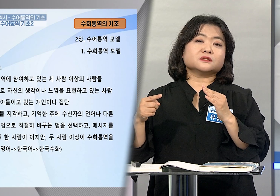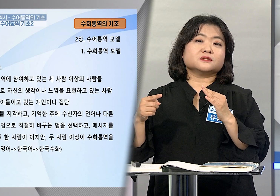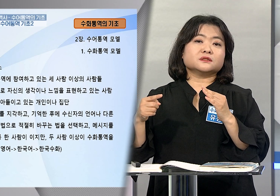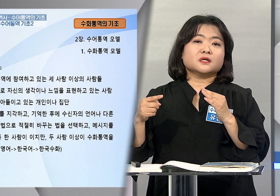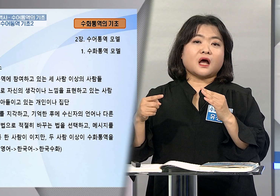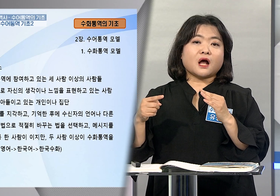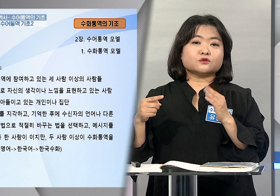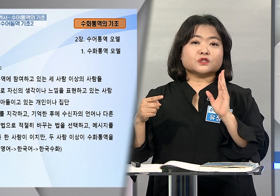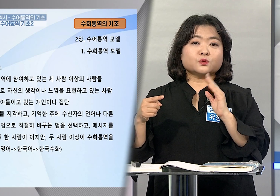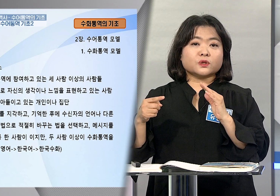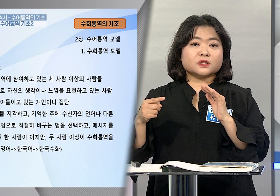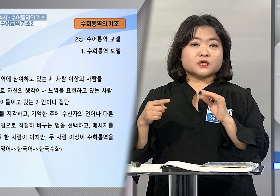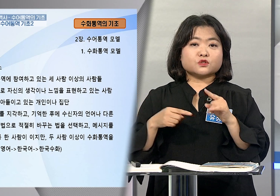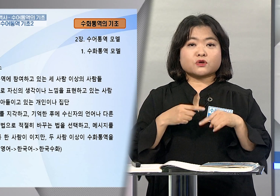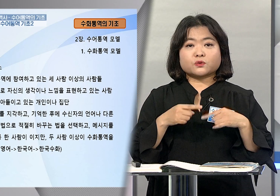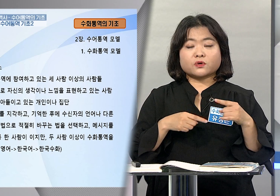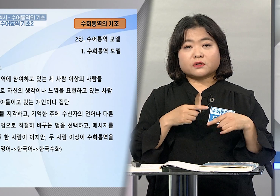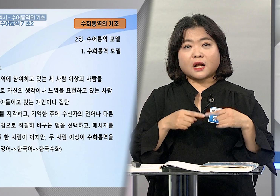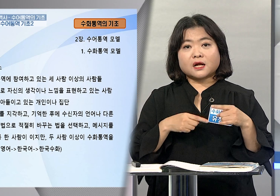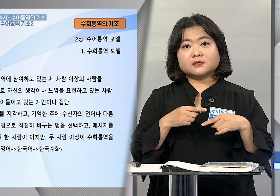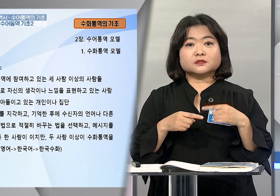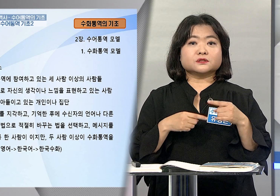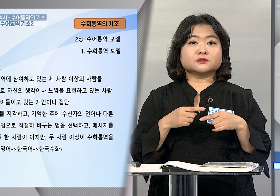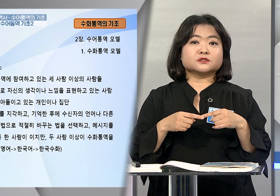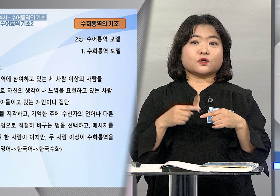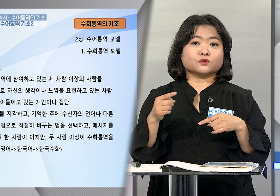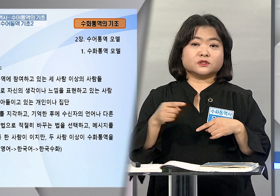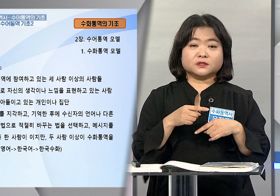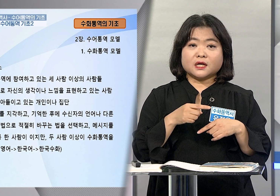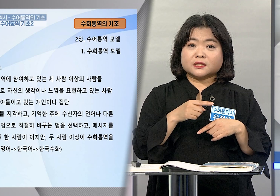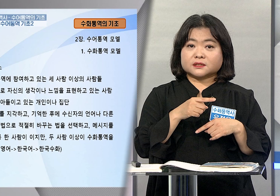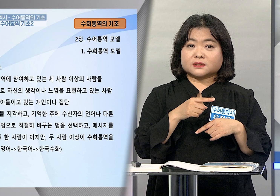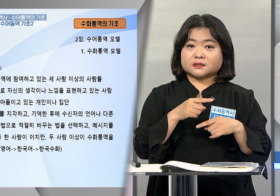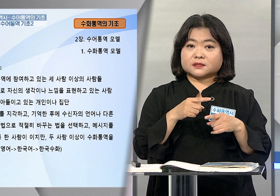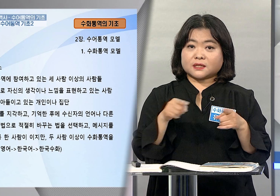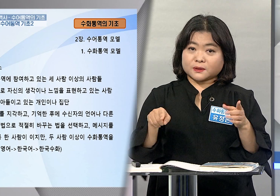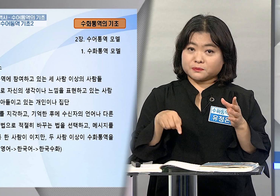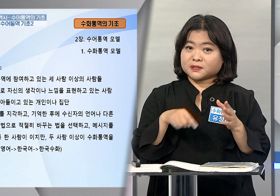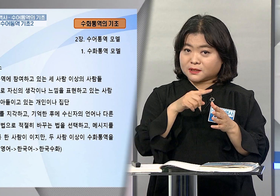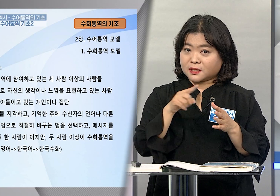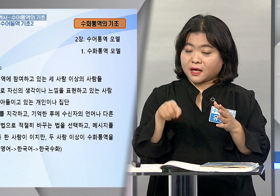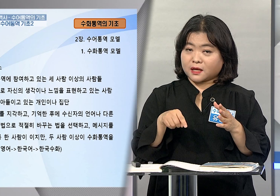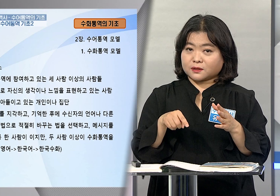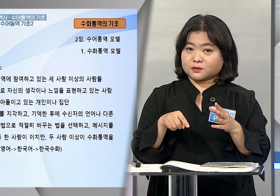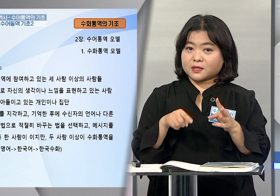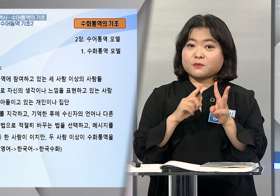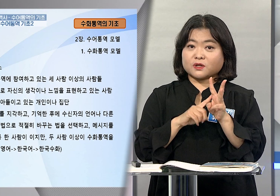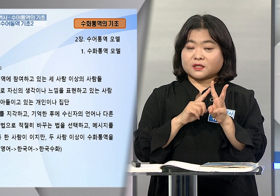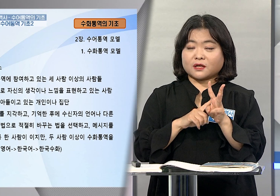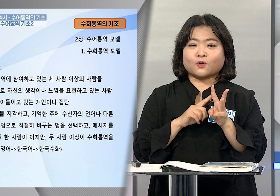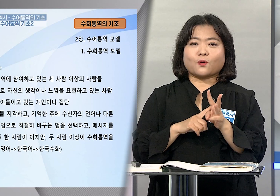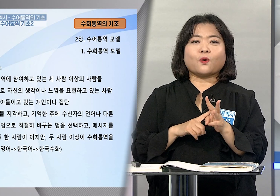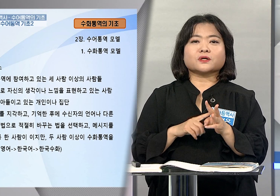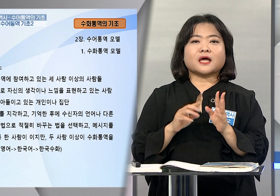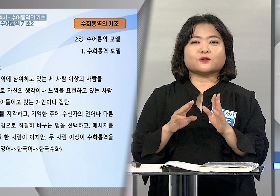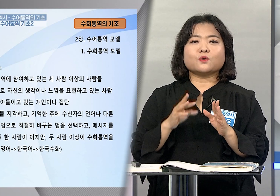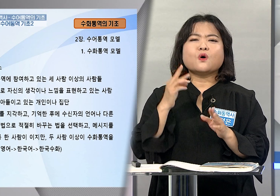한국인 농인이 수화 통역을 하는 경우는 이렇게 3명이 되는 거고 그게 아니고